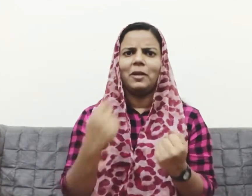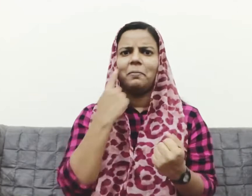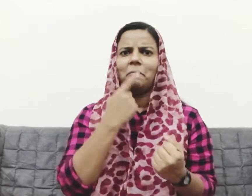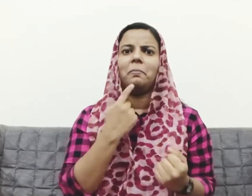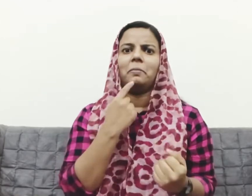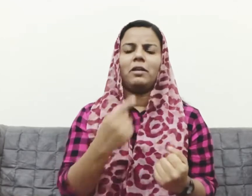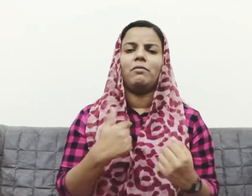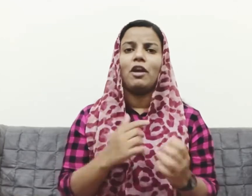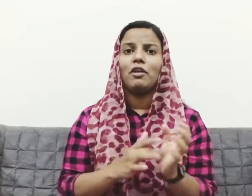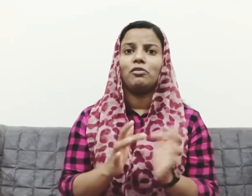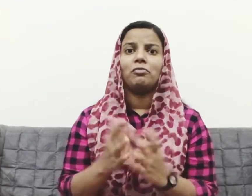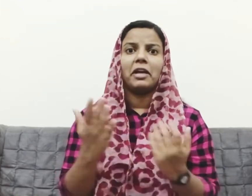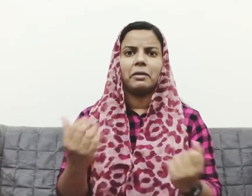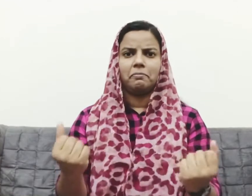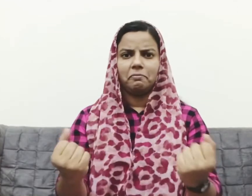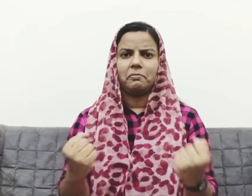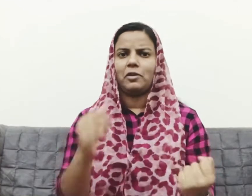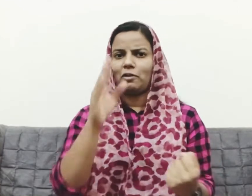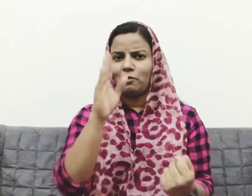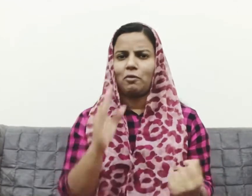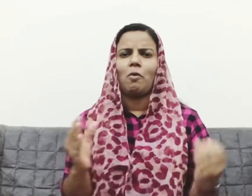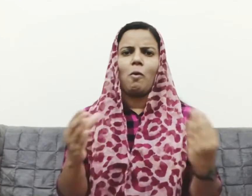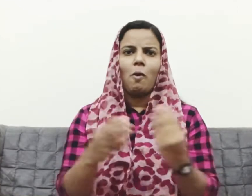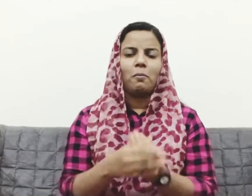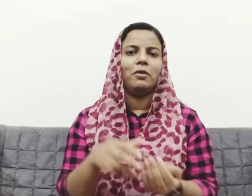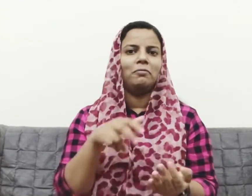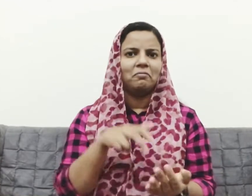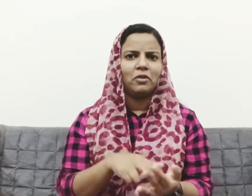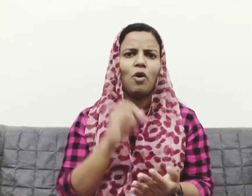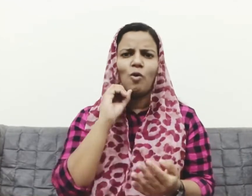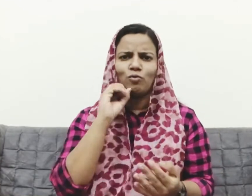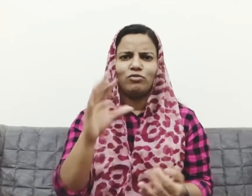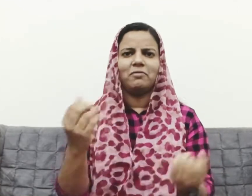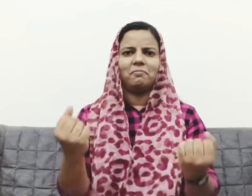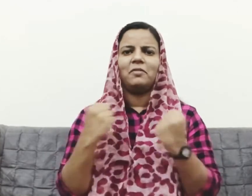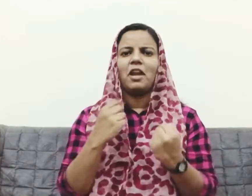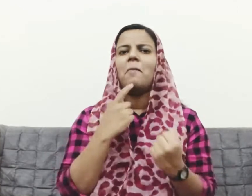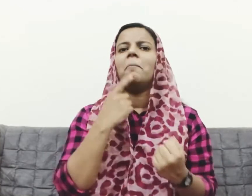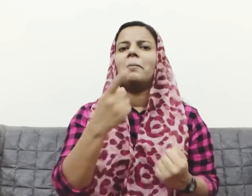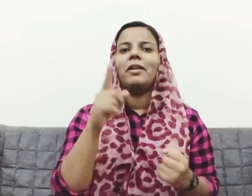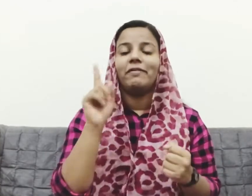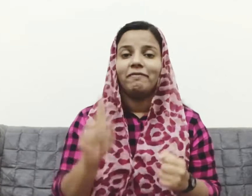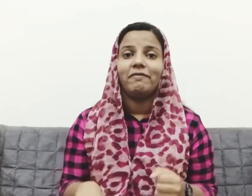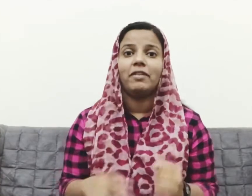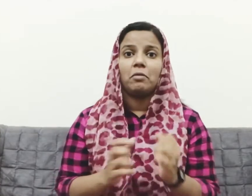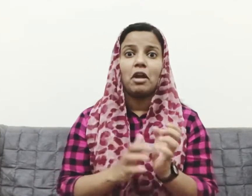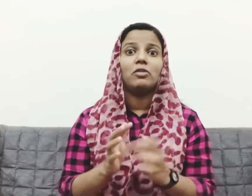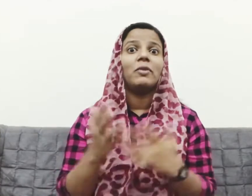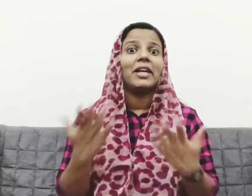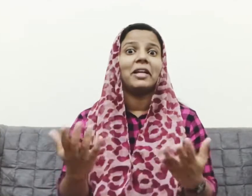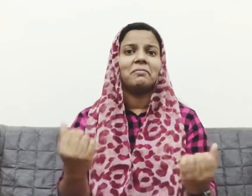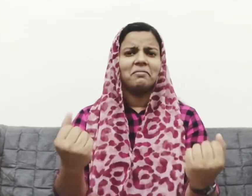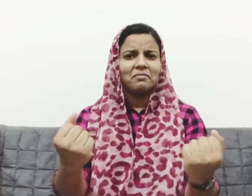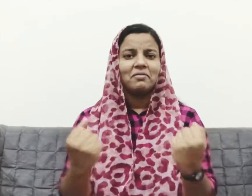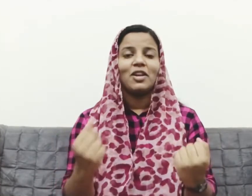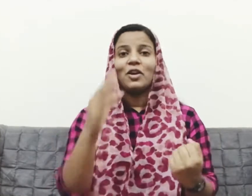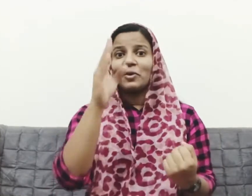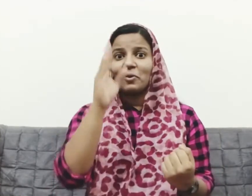ഒരു മഹാവീരനെ പോലെ എന്നോട് കൂടെയുണ്ട്. ധൈര്യമായിട്ട് ശബ്ദമുയർത്തി വാ തുറന്ന് പറഞ്ഞാട്ടെ, ഒരു മഹാവീരനെ പോലെ,